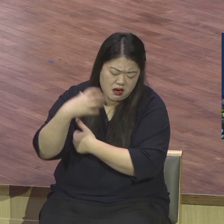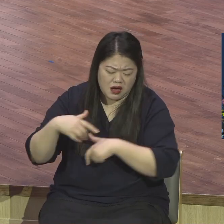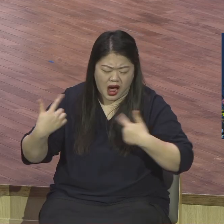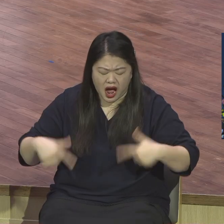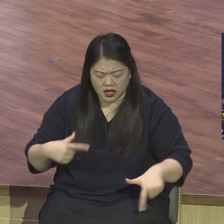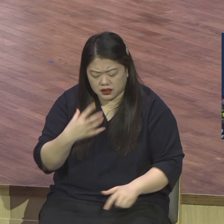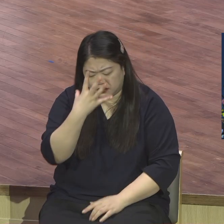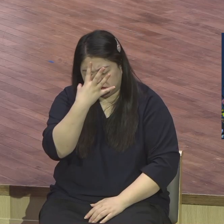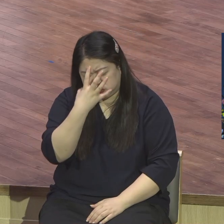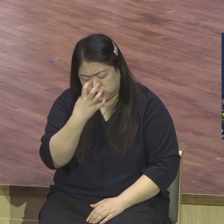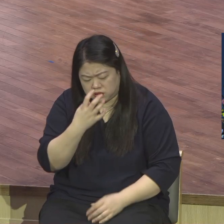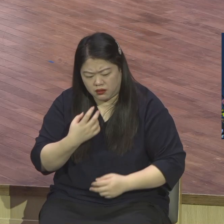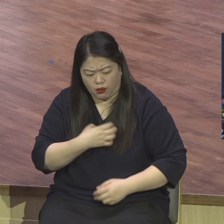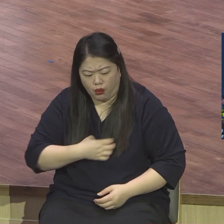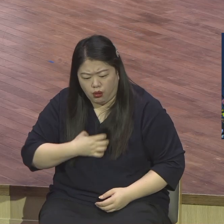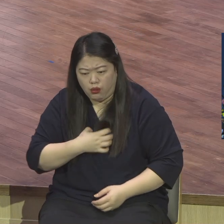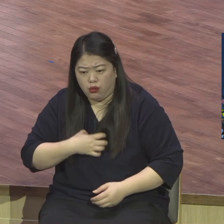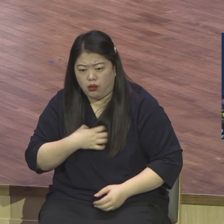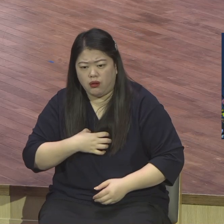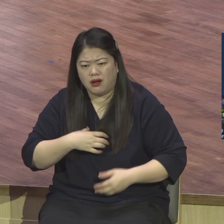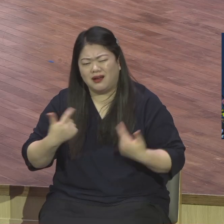가지고